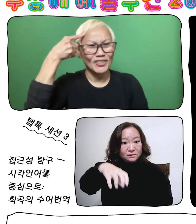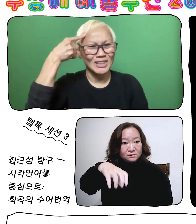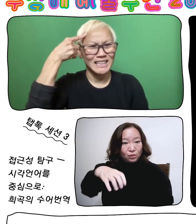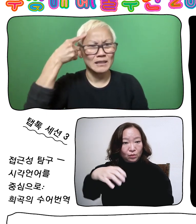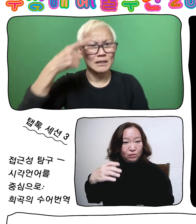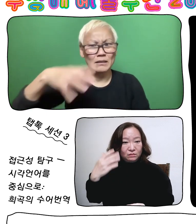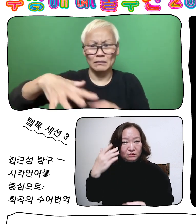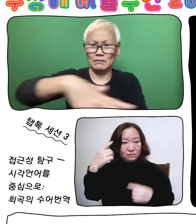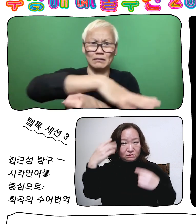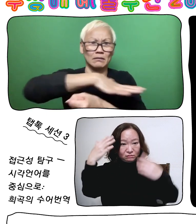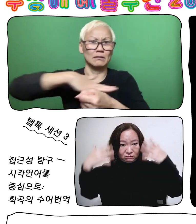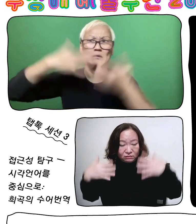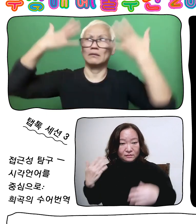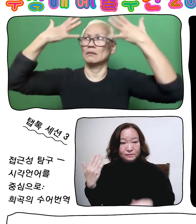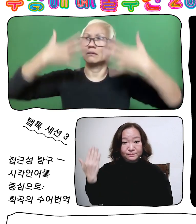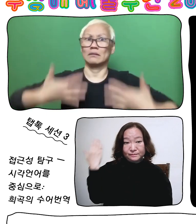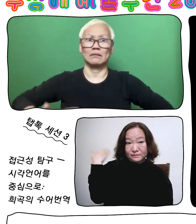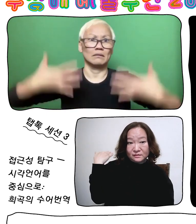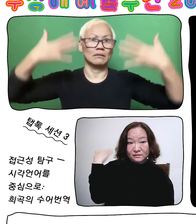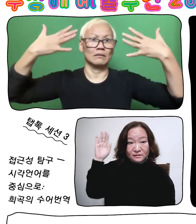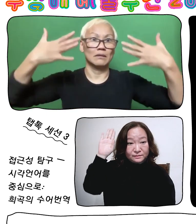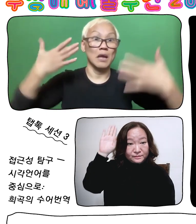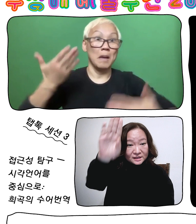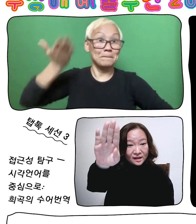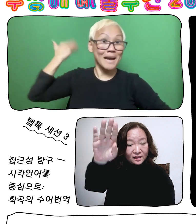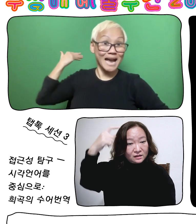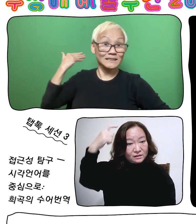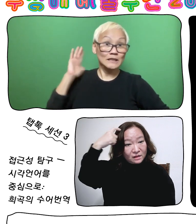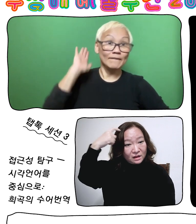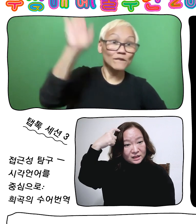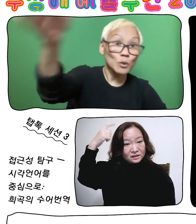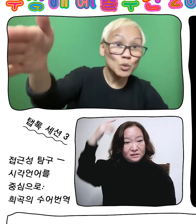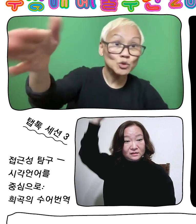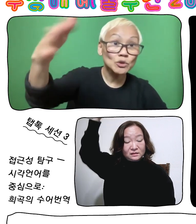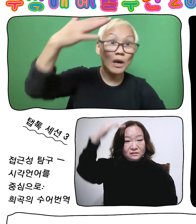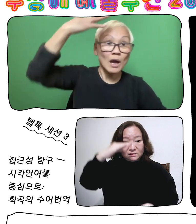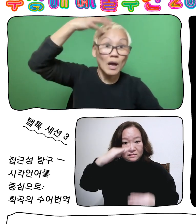여러분이 기억해야 할 중요한 내용입니다.